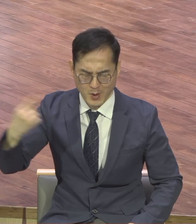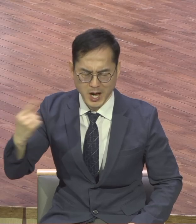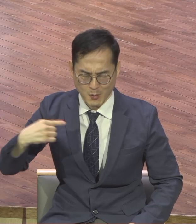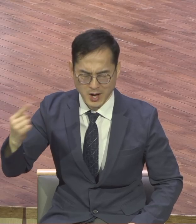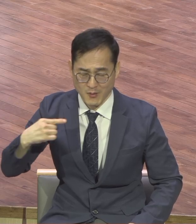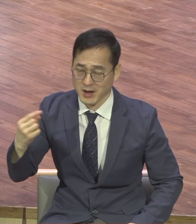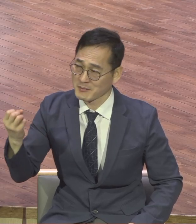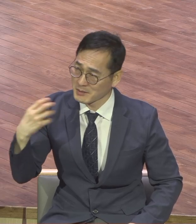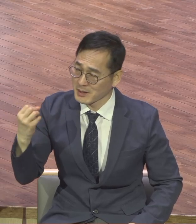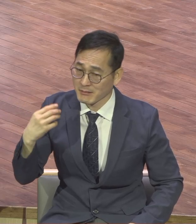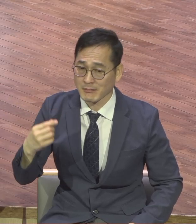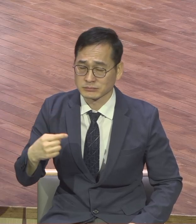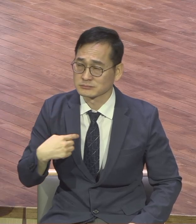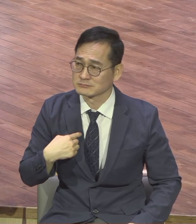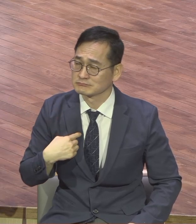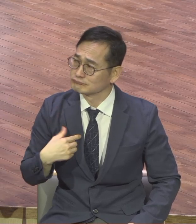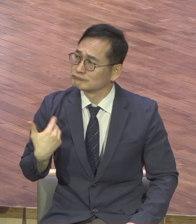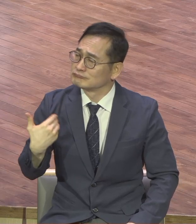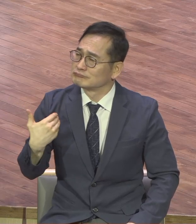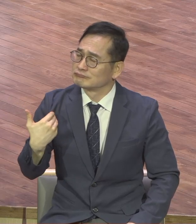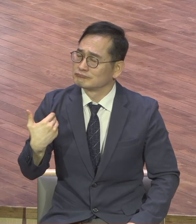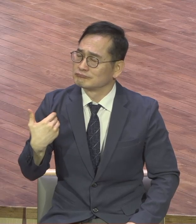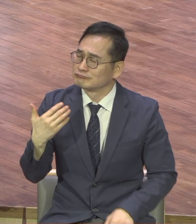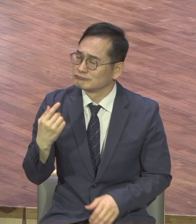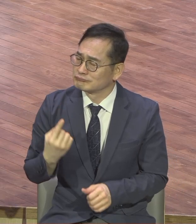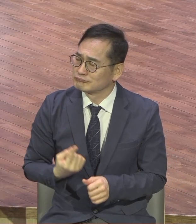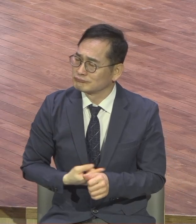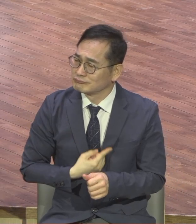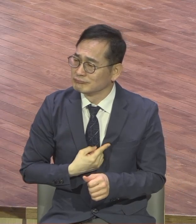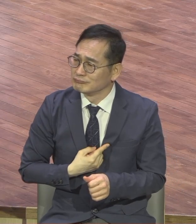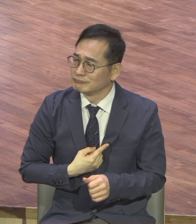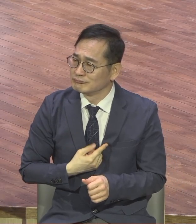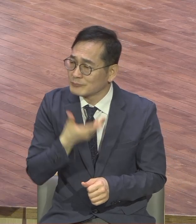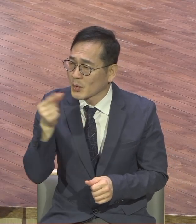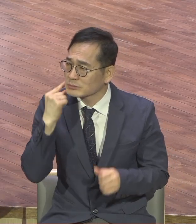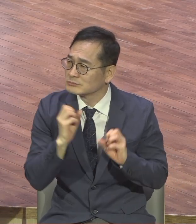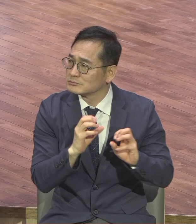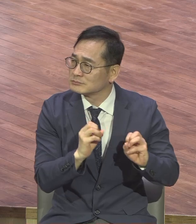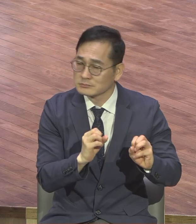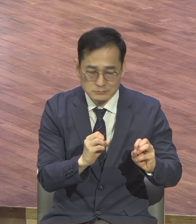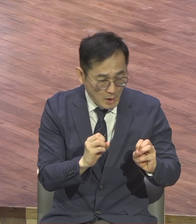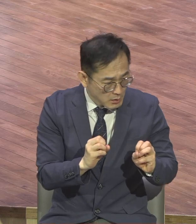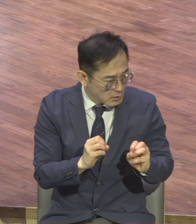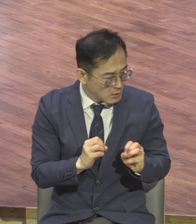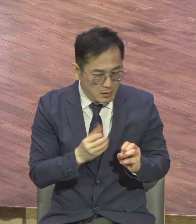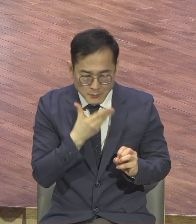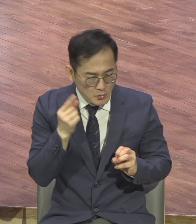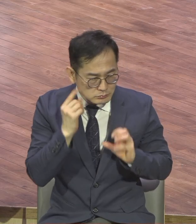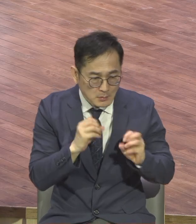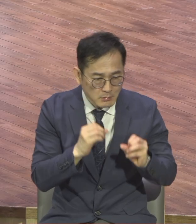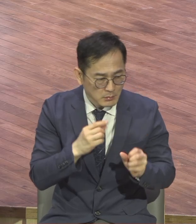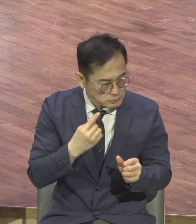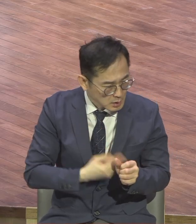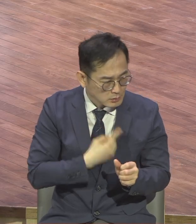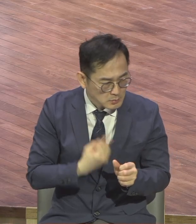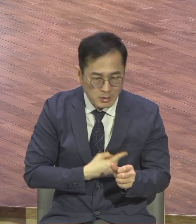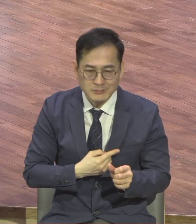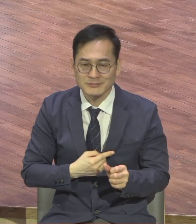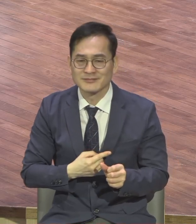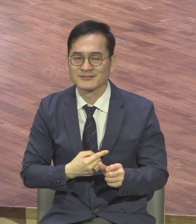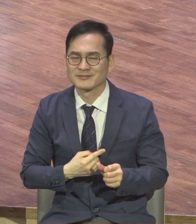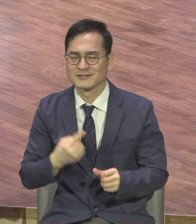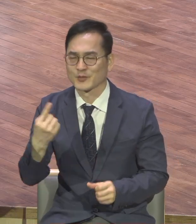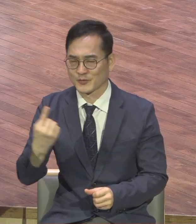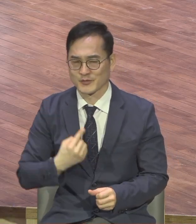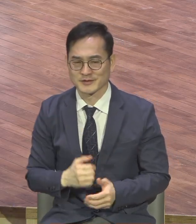영계 모든 신도들 한 번도 빠짐없이 내가 237 시대의 남은 자다라고 하는 분명한 영적인 정체성을